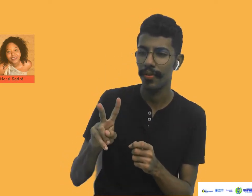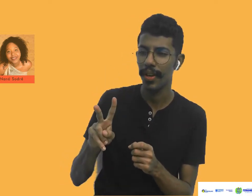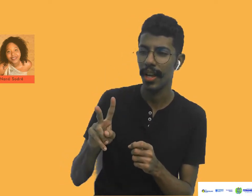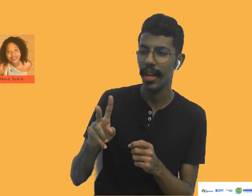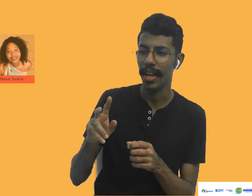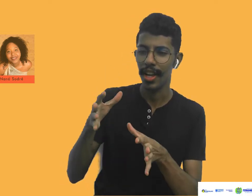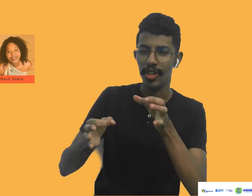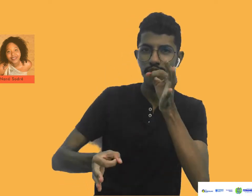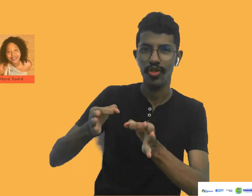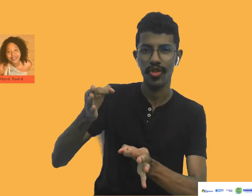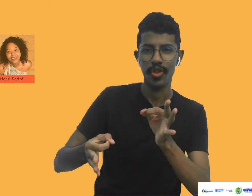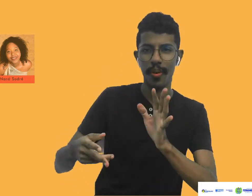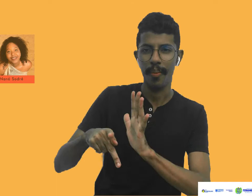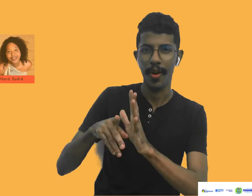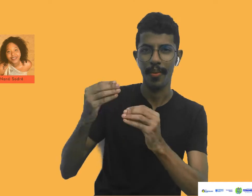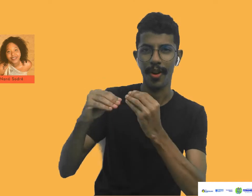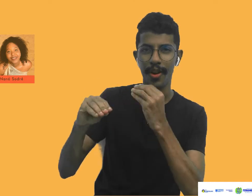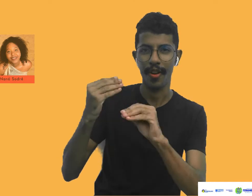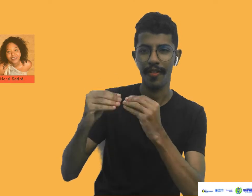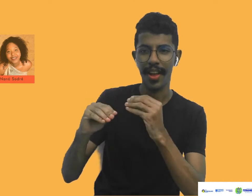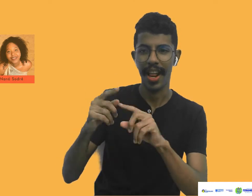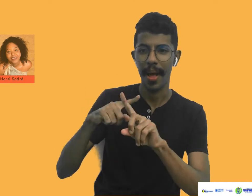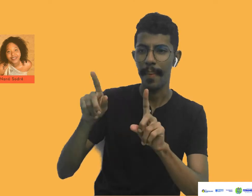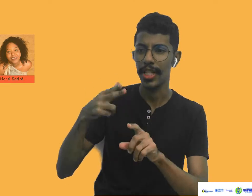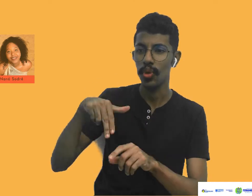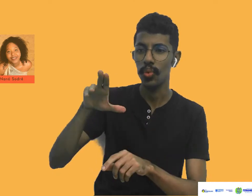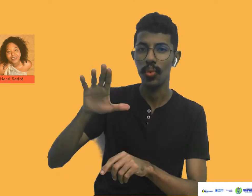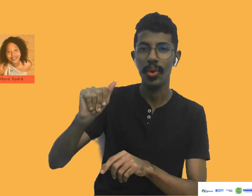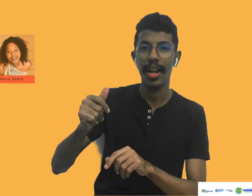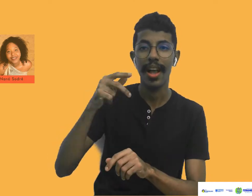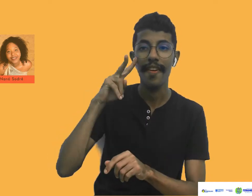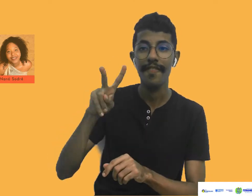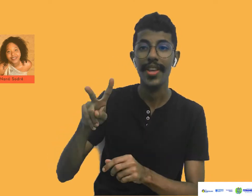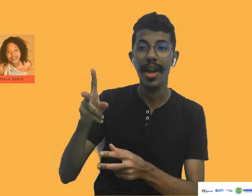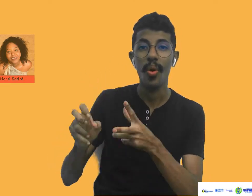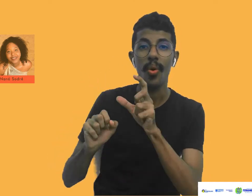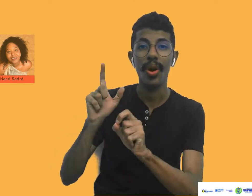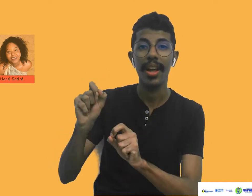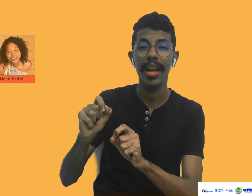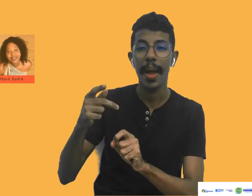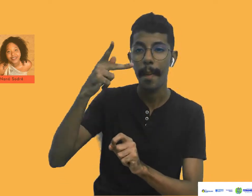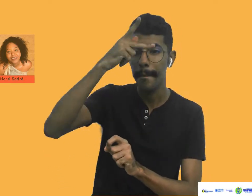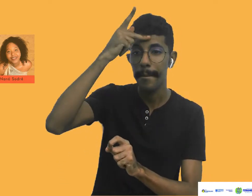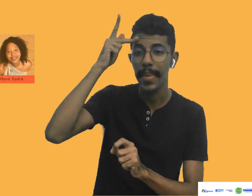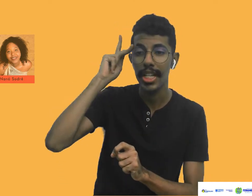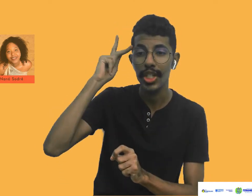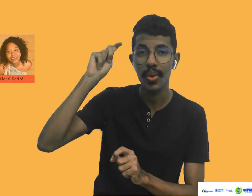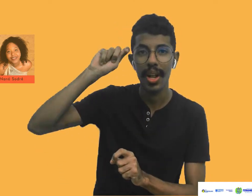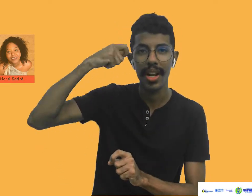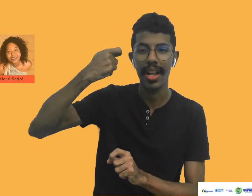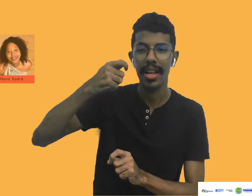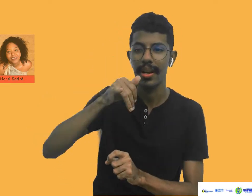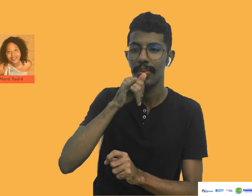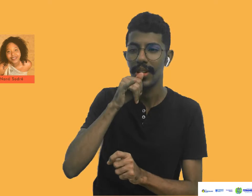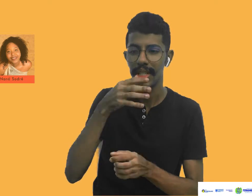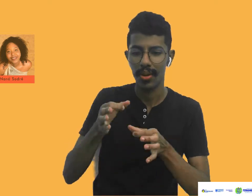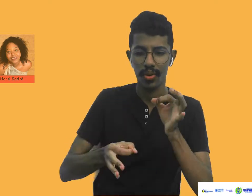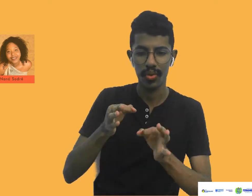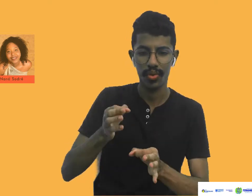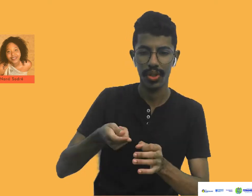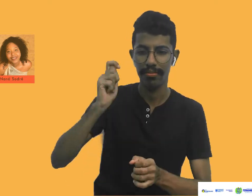era a parte que eu mais gostava das novelas, e realmente eu não via personagens negros, né? O juiz não era negro, o advogado não era